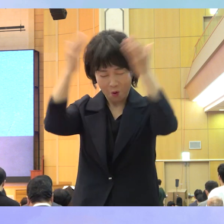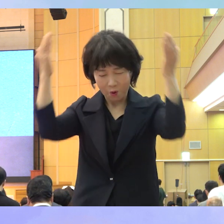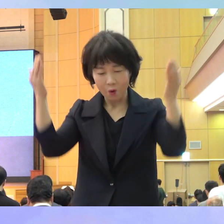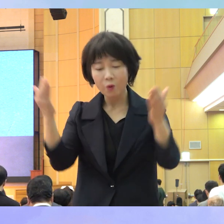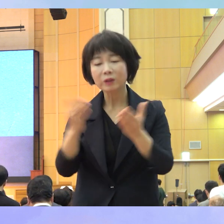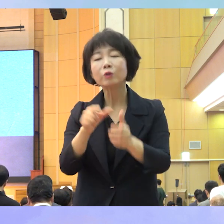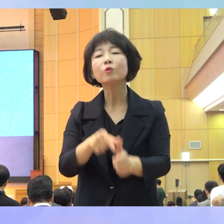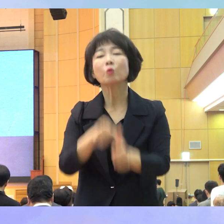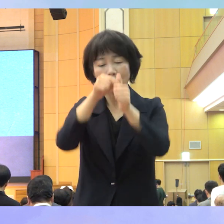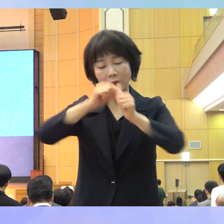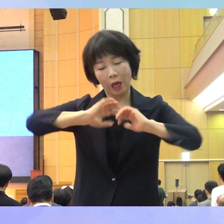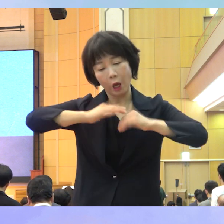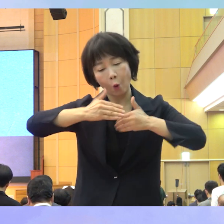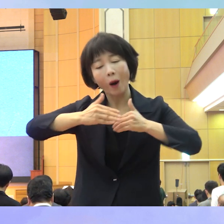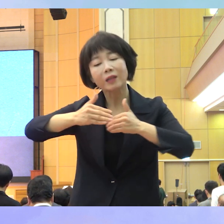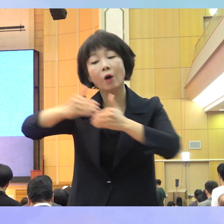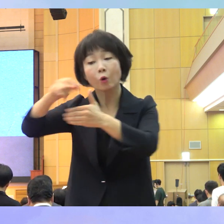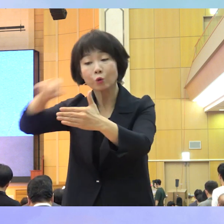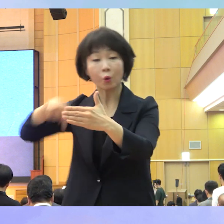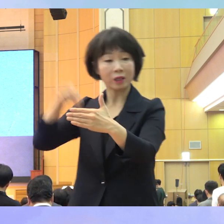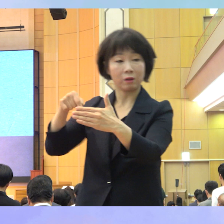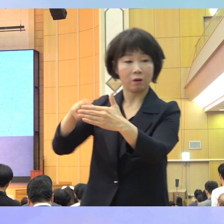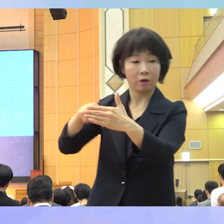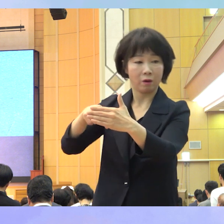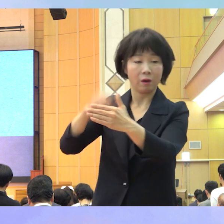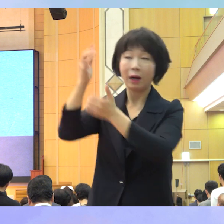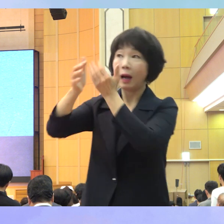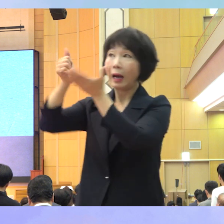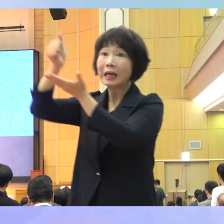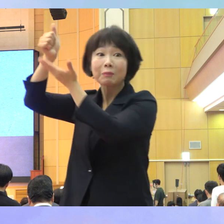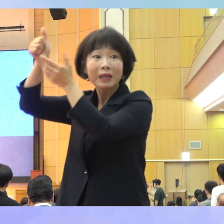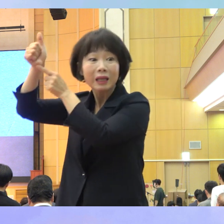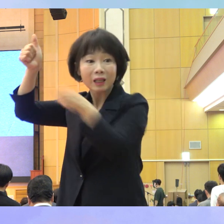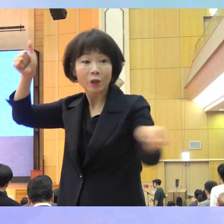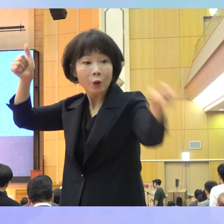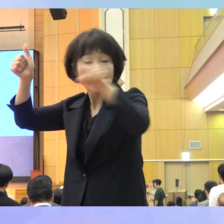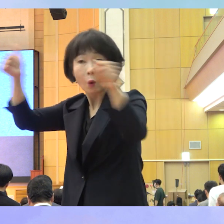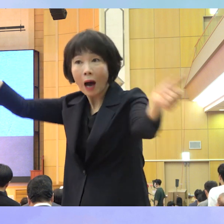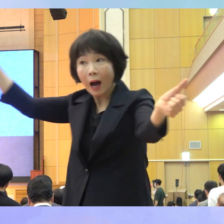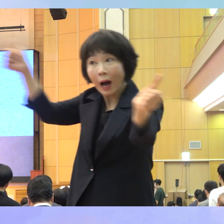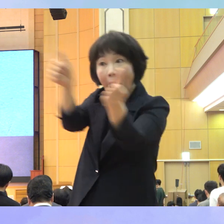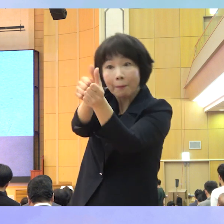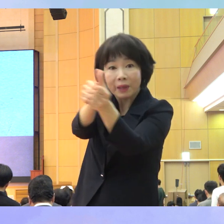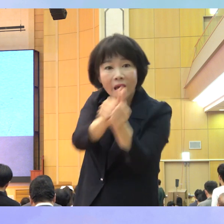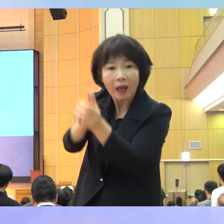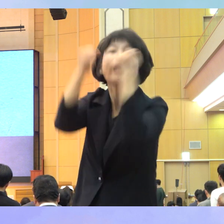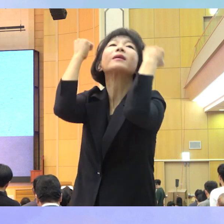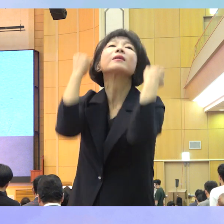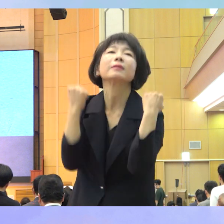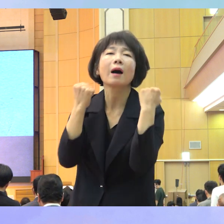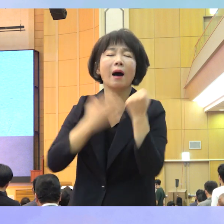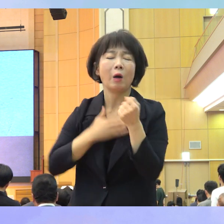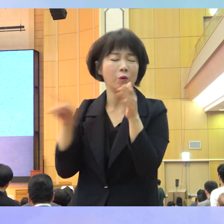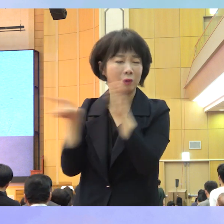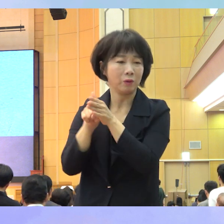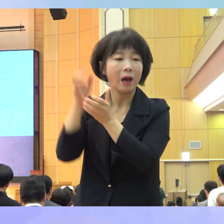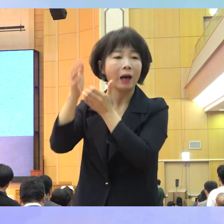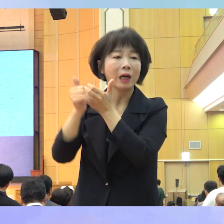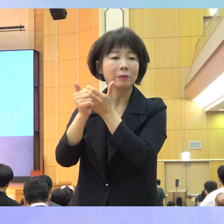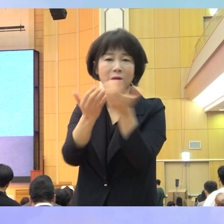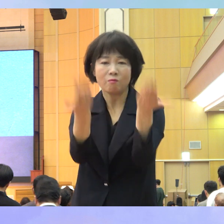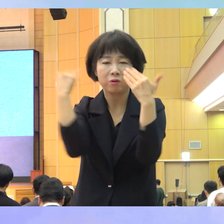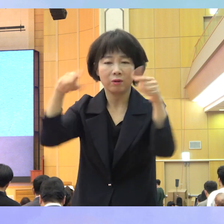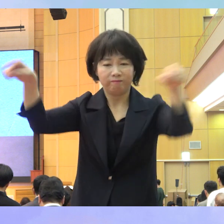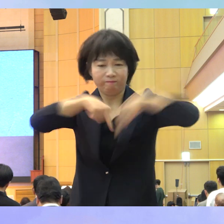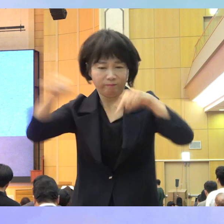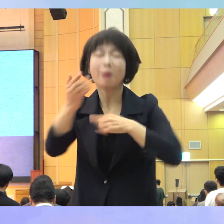모든 구원의 과정 속에서 하나님이 우리와 함께하고 계시는구나, 우리를 주도하고